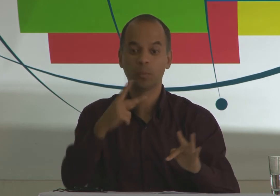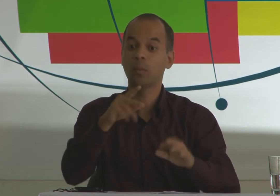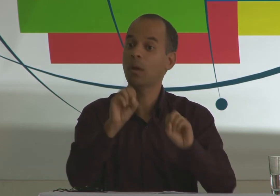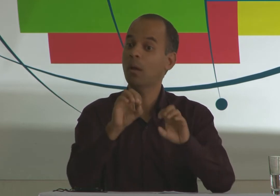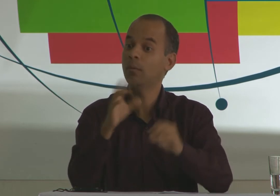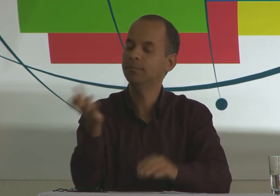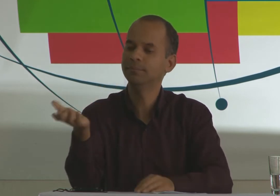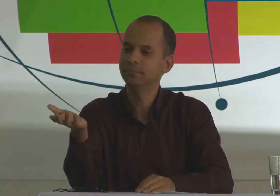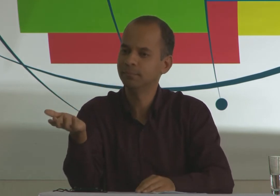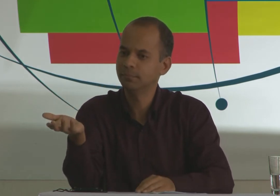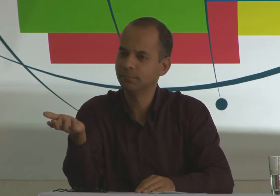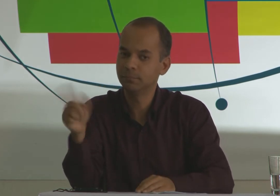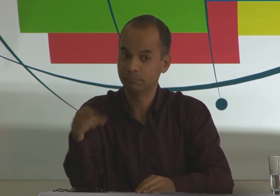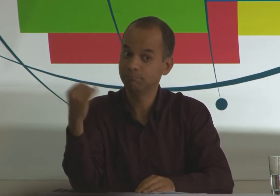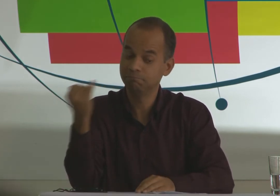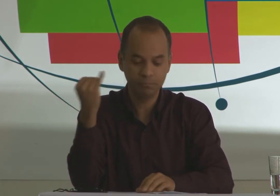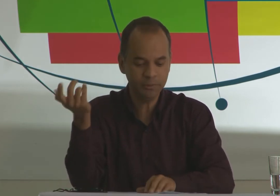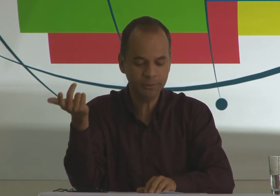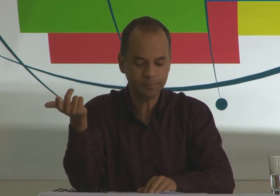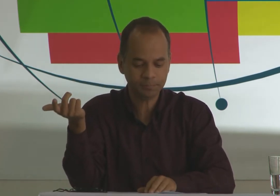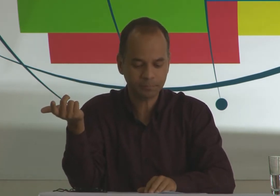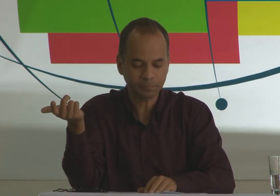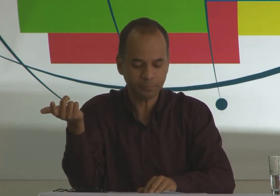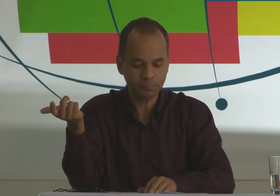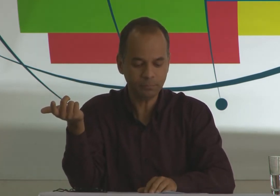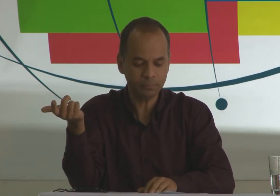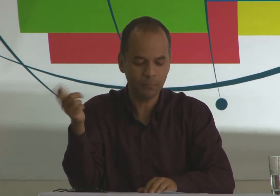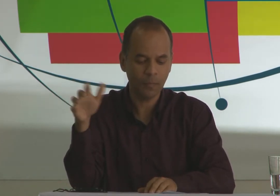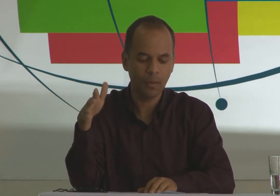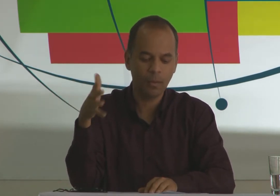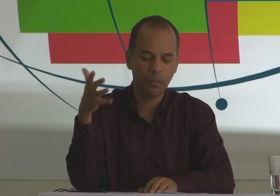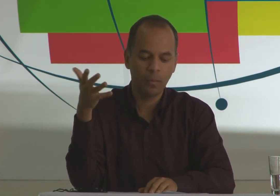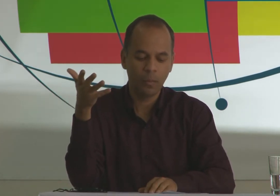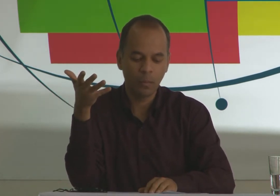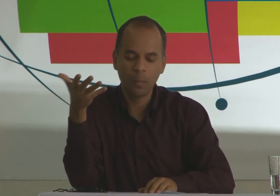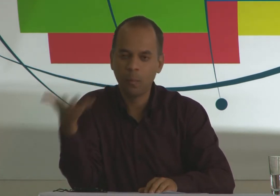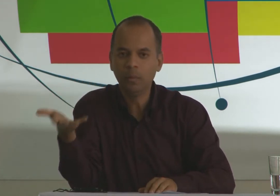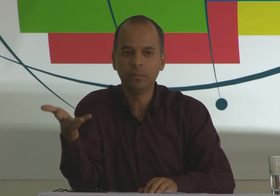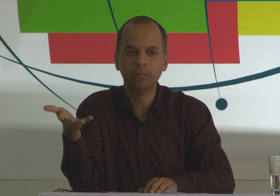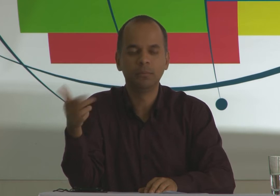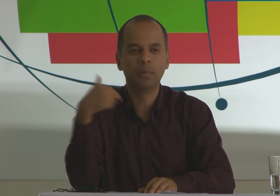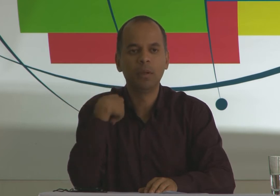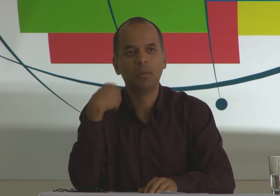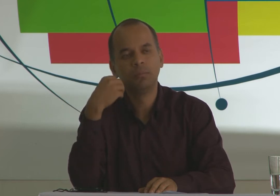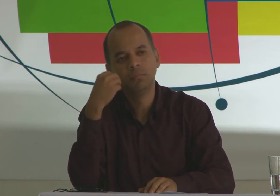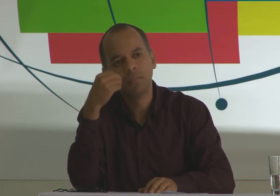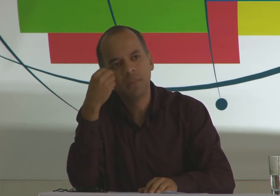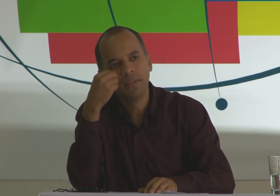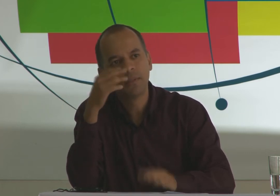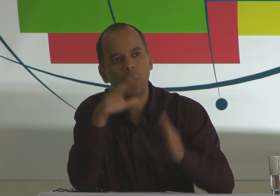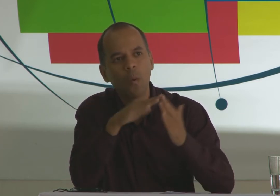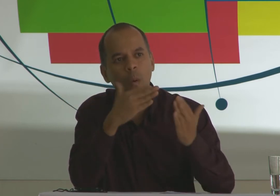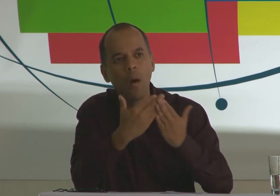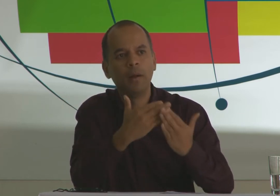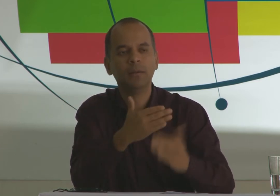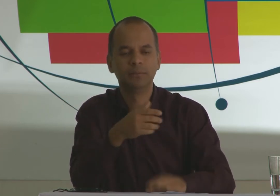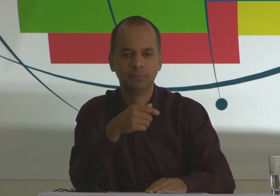E eu percebo que os alunos vão se sentir mais felizes quando se ensinam dessa forma. Porque é muito importante.